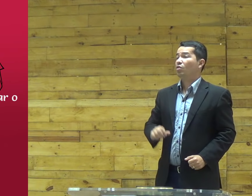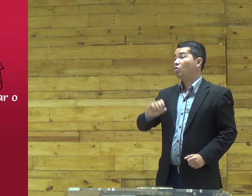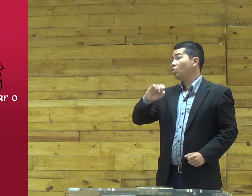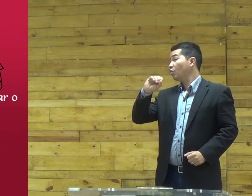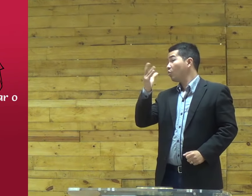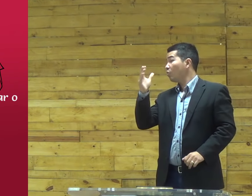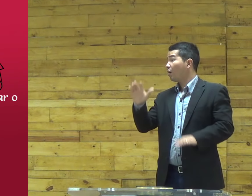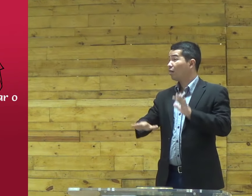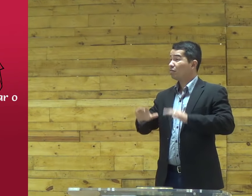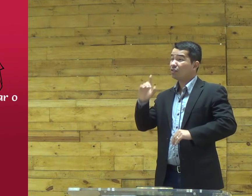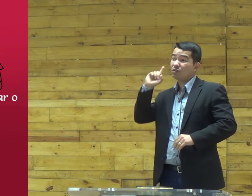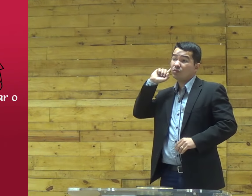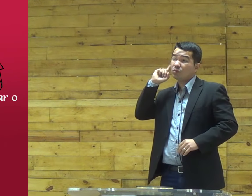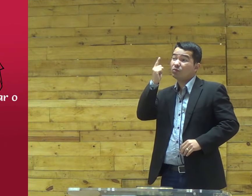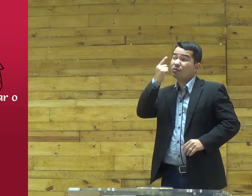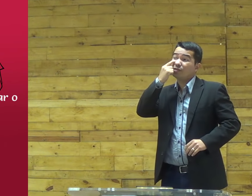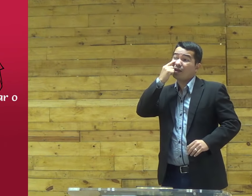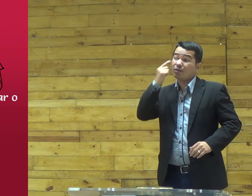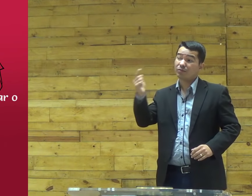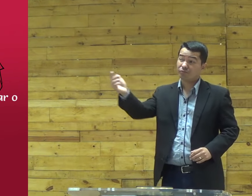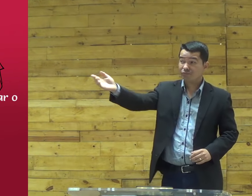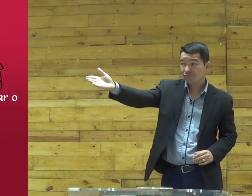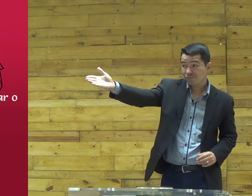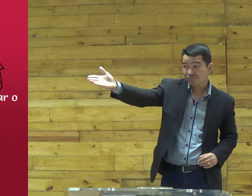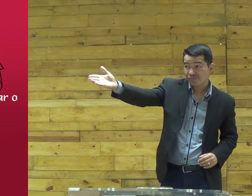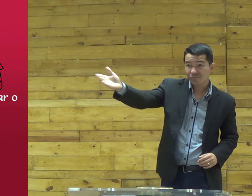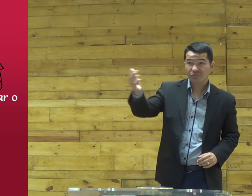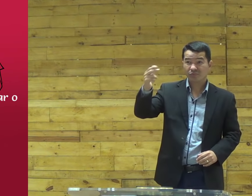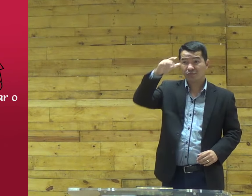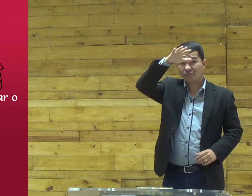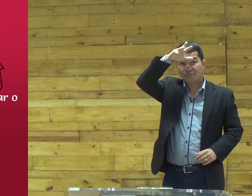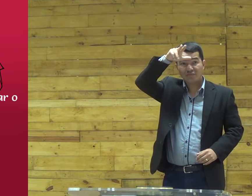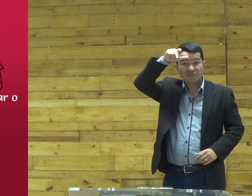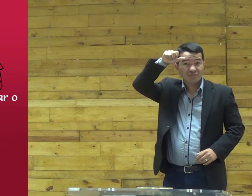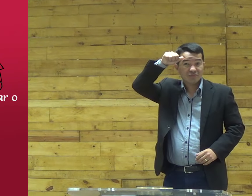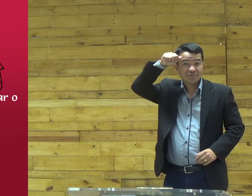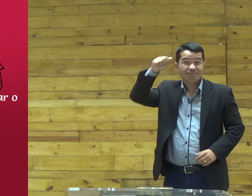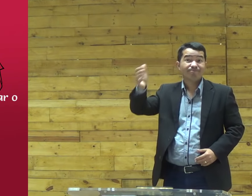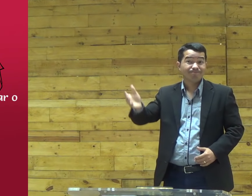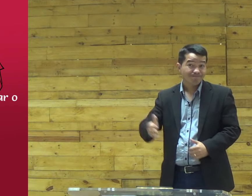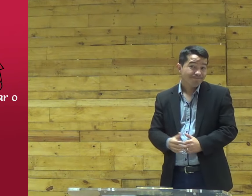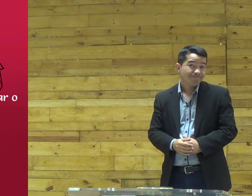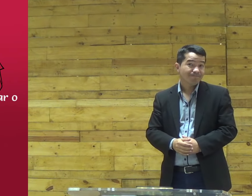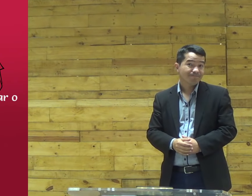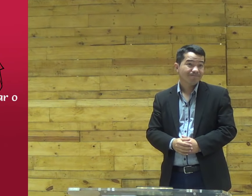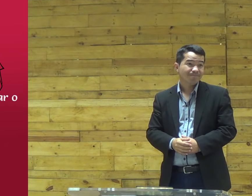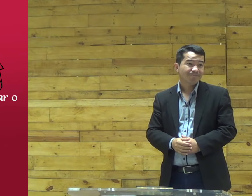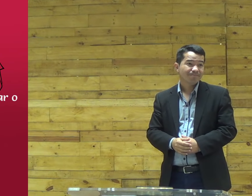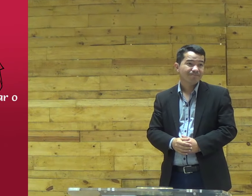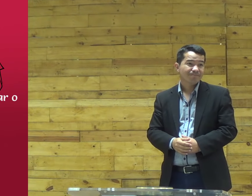Anda junto, fica junto. Temos também o sur dos cegos, como o